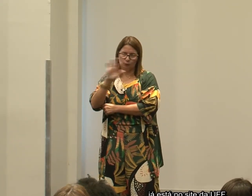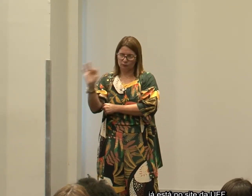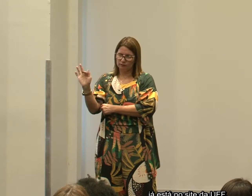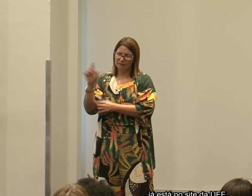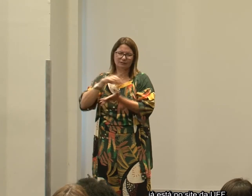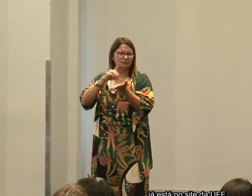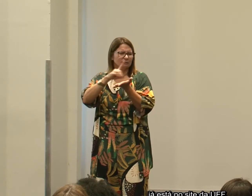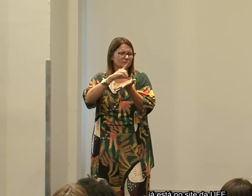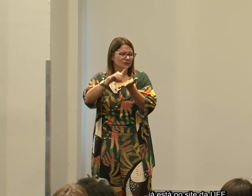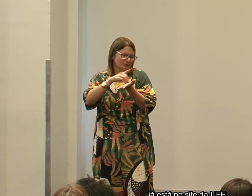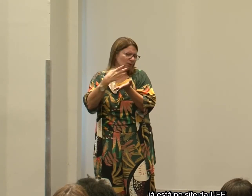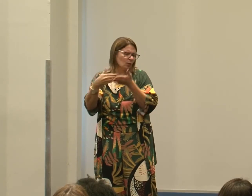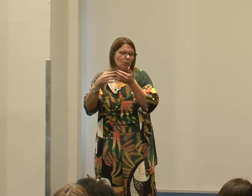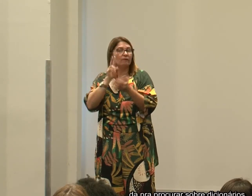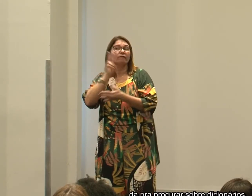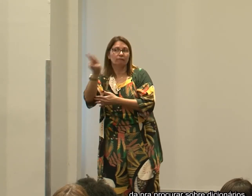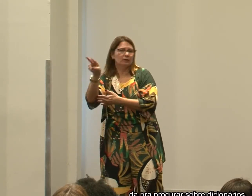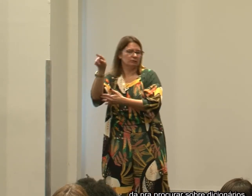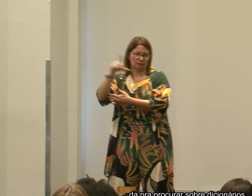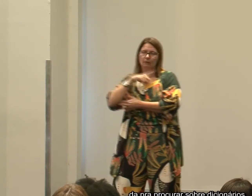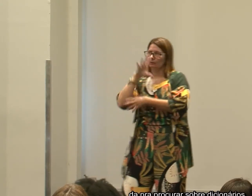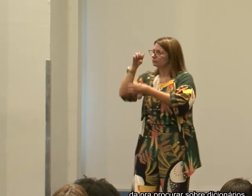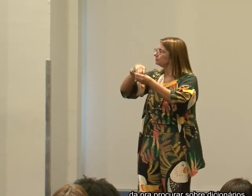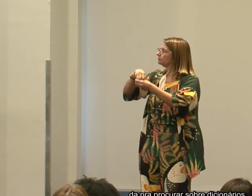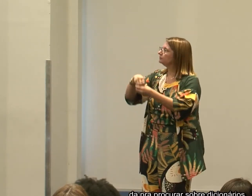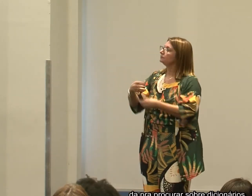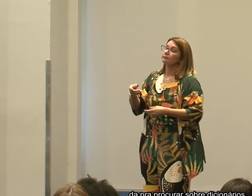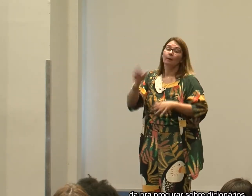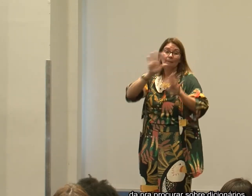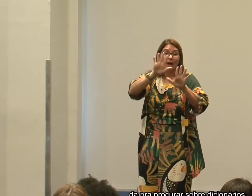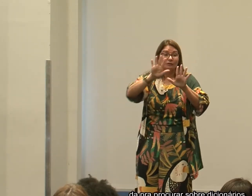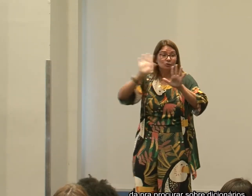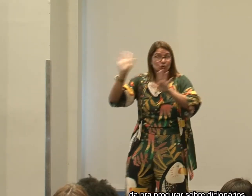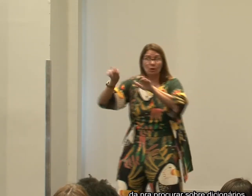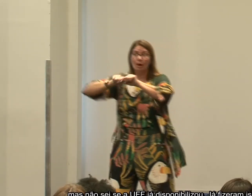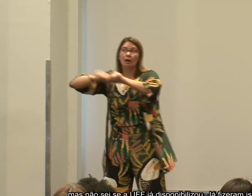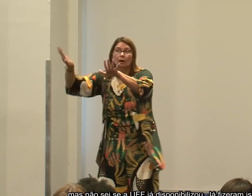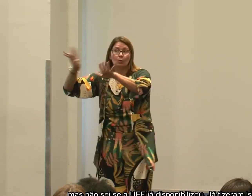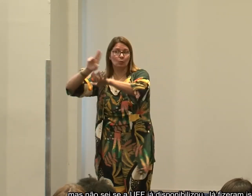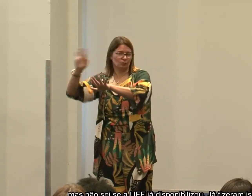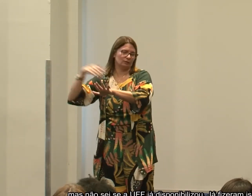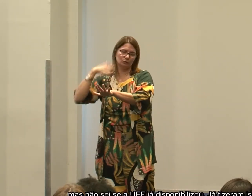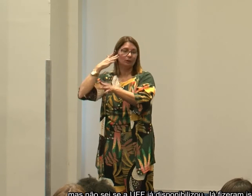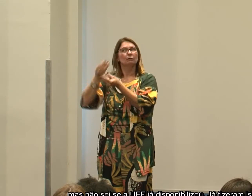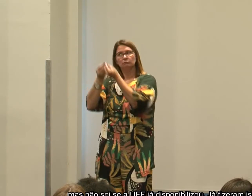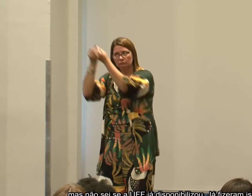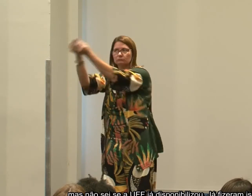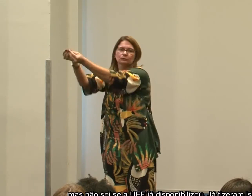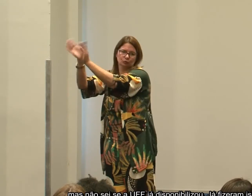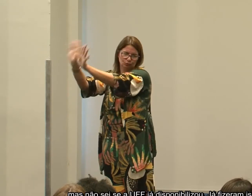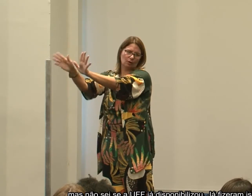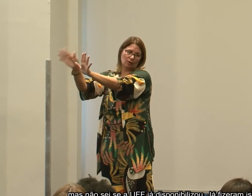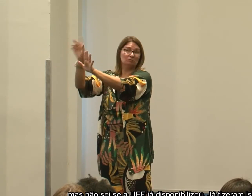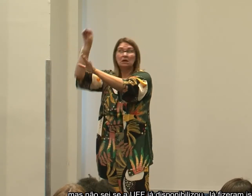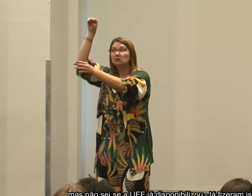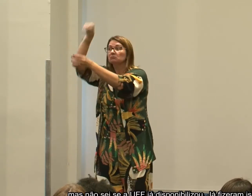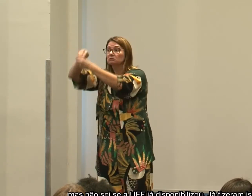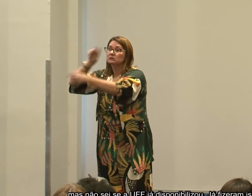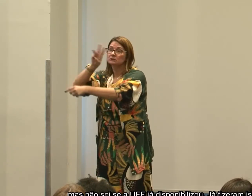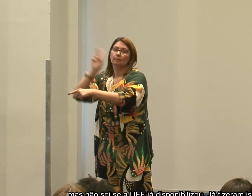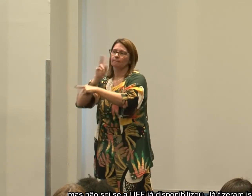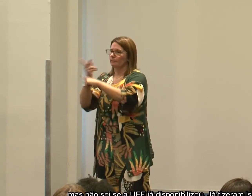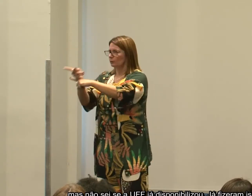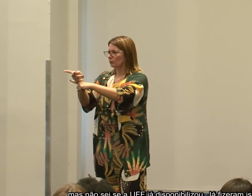dar uma olhada, está no site da UF. Dá para procurar lá sobre dicionários, mas a UF ainda não sei se